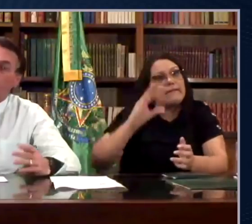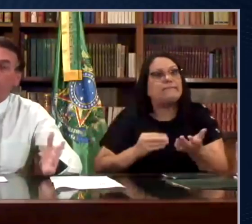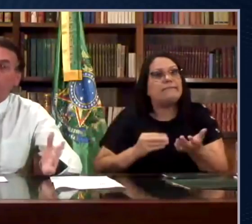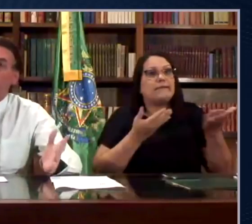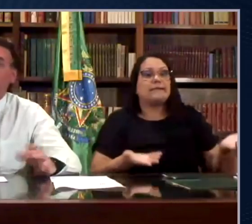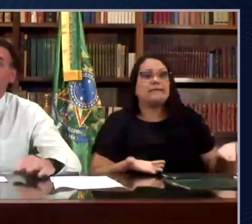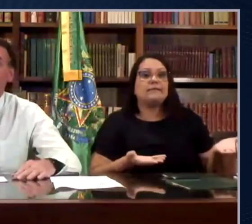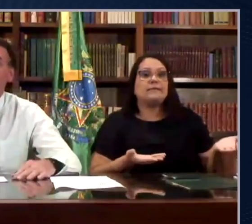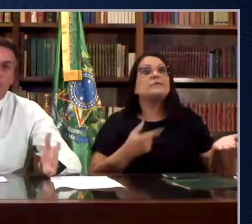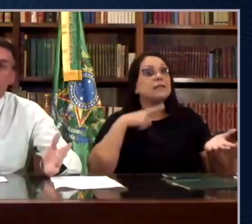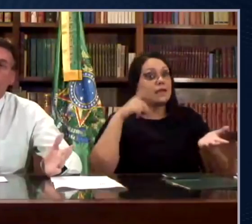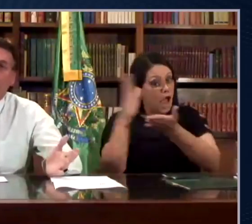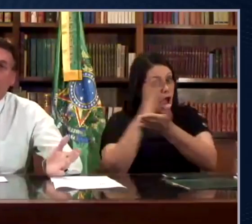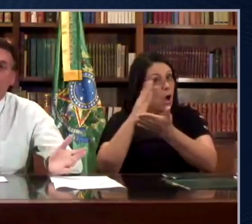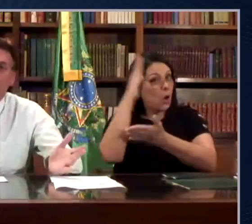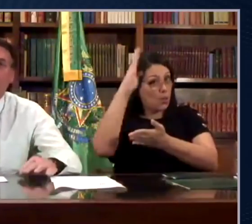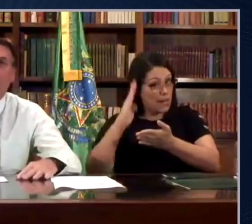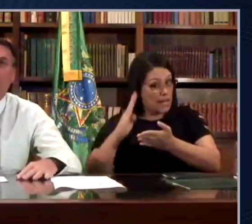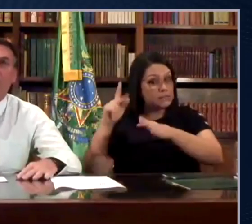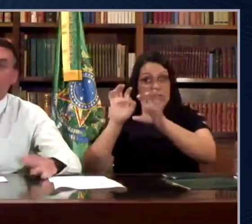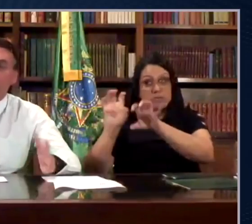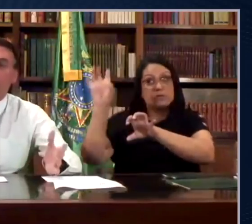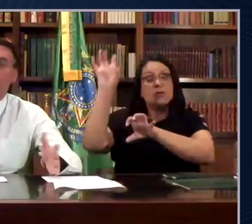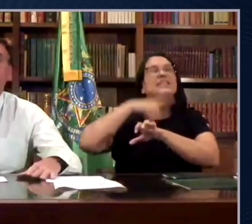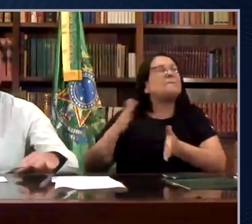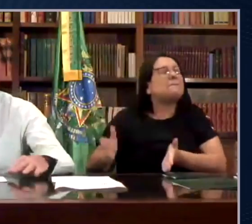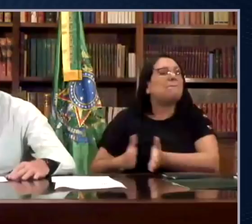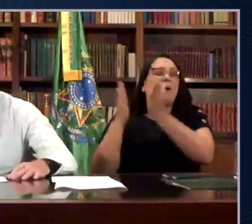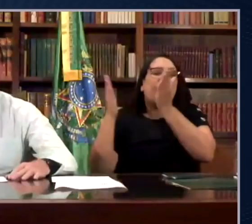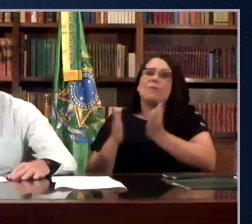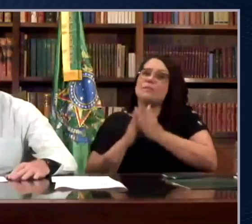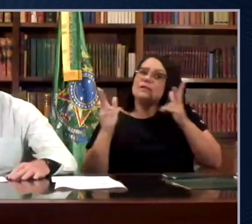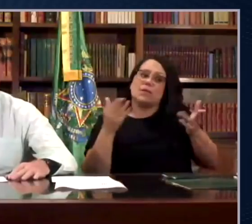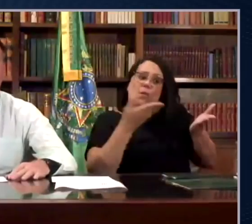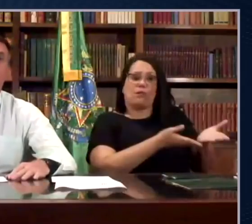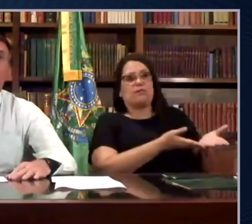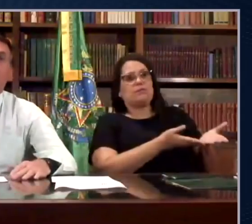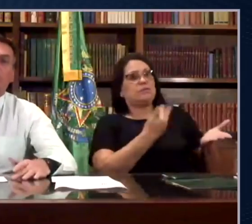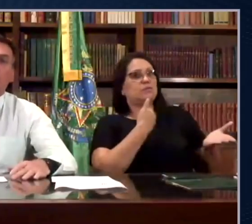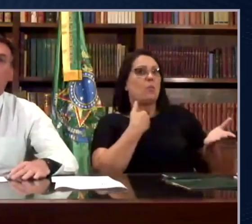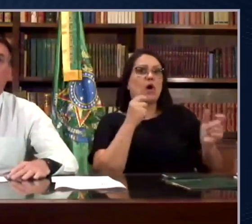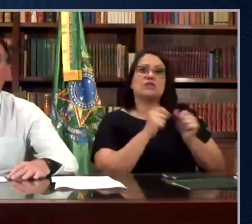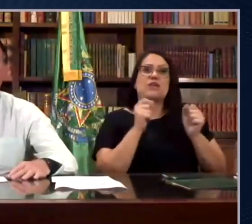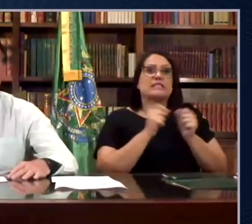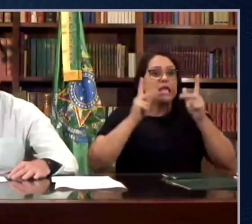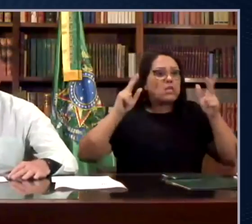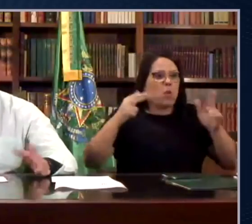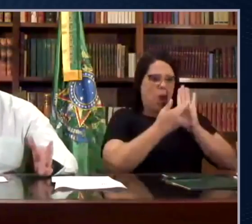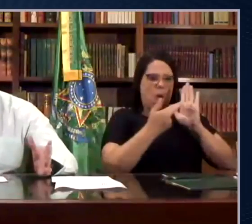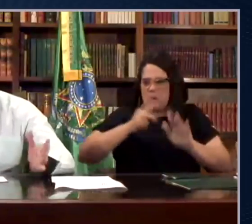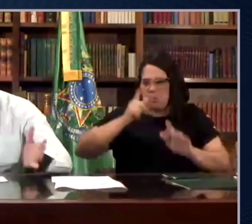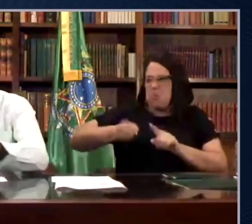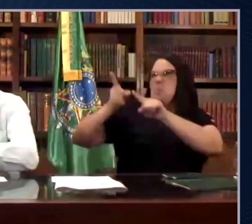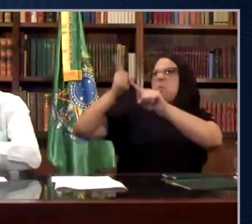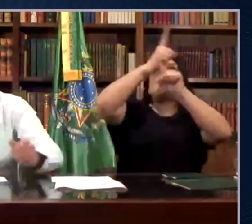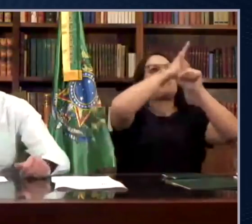locais do Brasil que é parecido com a Etiópia, pessoal paupérrimo, pessoal pobre. A gente não pode agir, dar o mesmo remédio para todo o Brasil, não pode. O